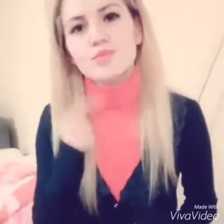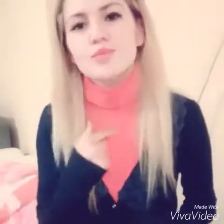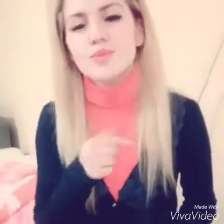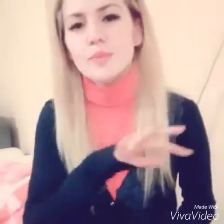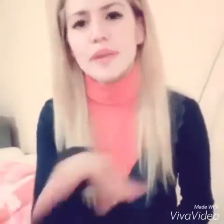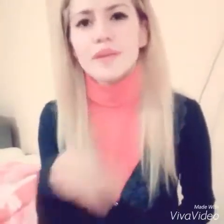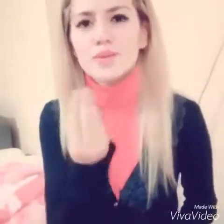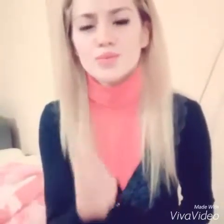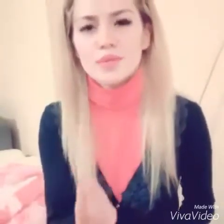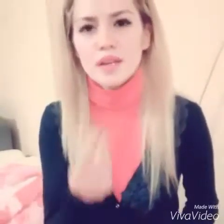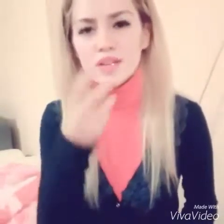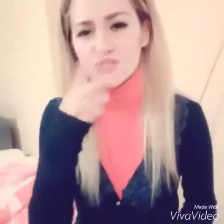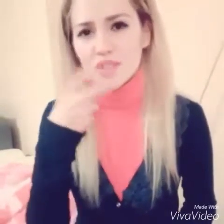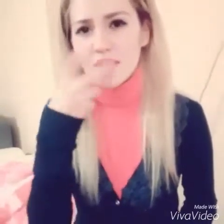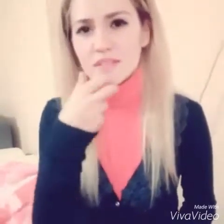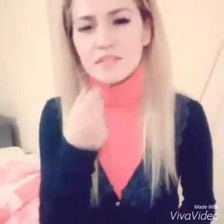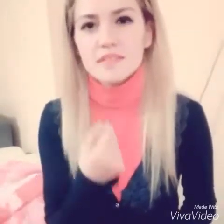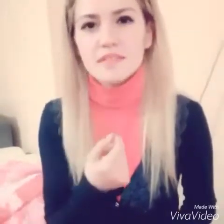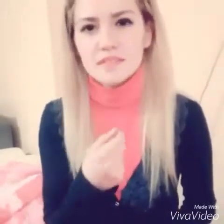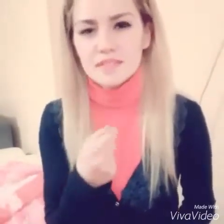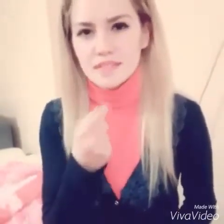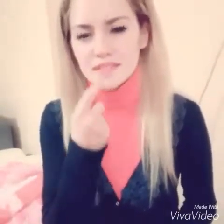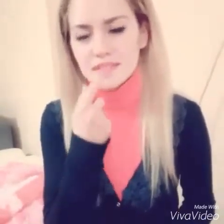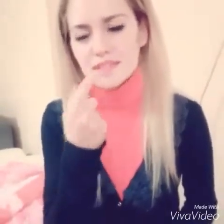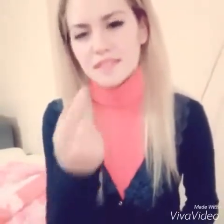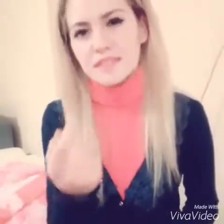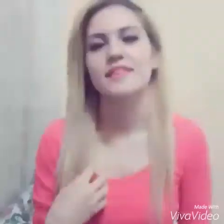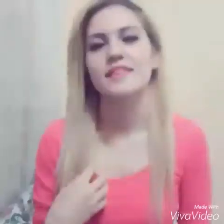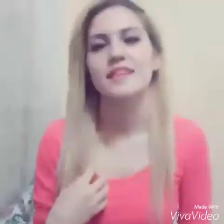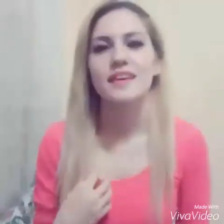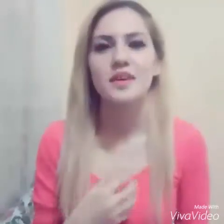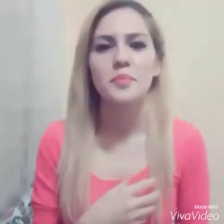duyduğum en güzel şarkı sesi.